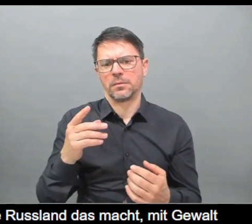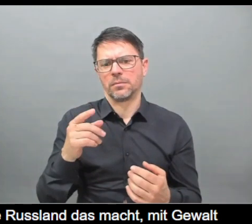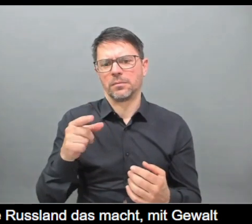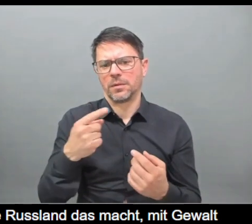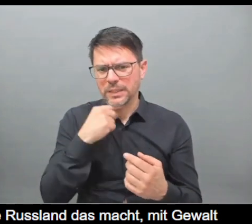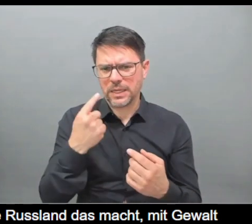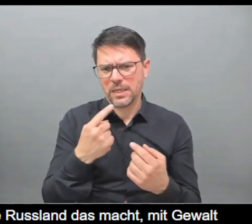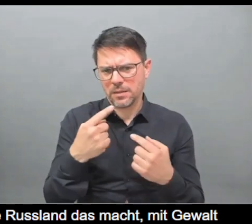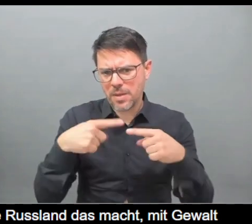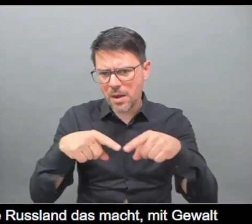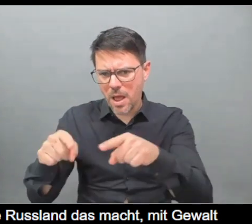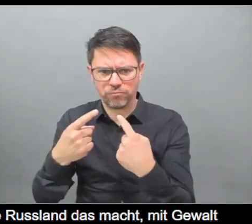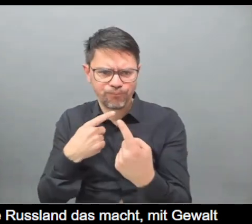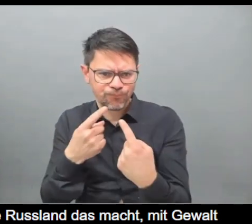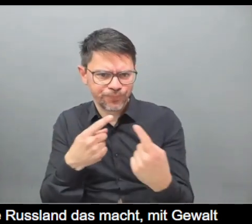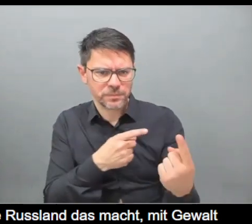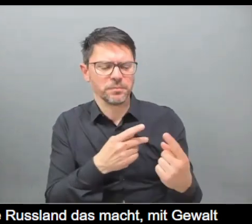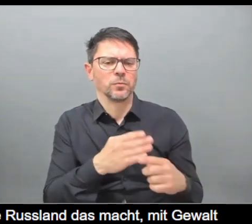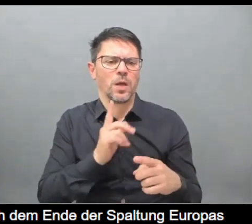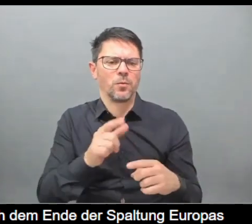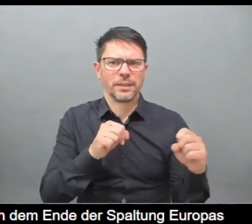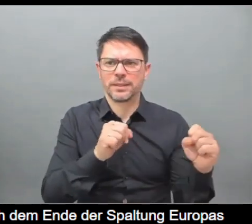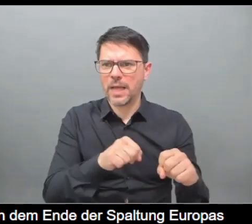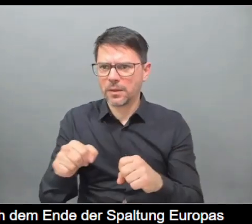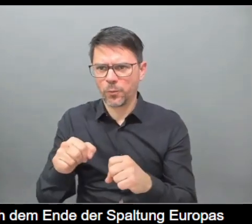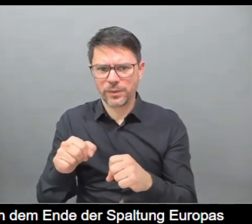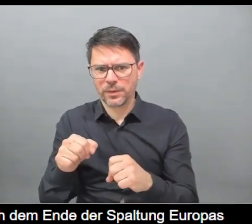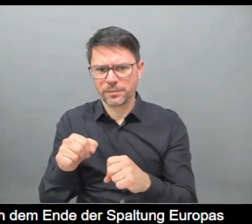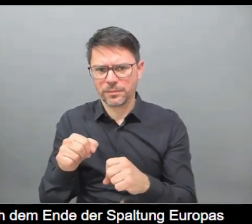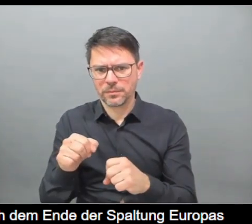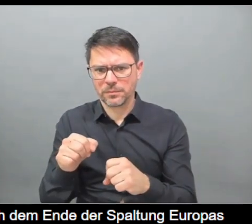Bilateralgespräche am Rande der UN